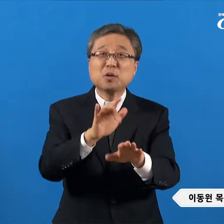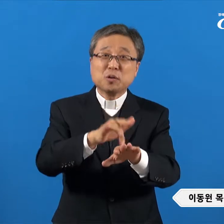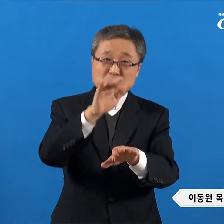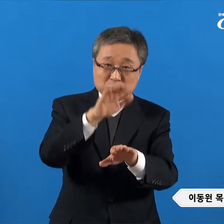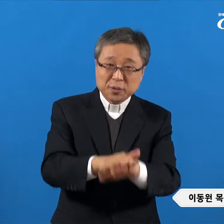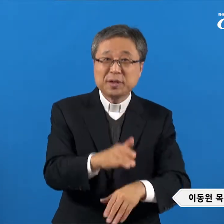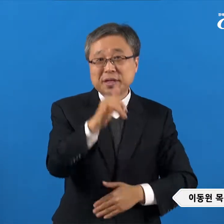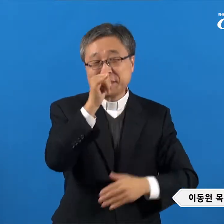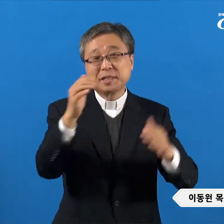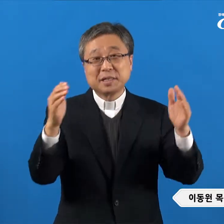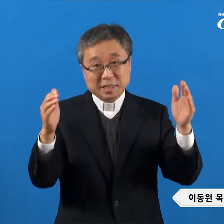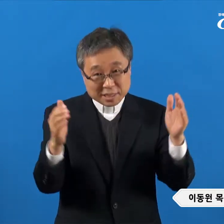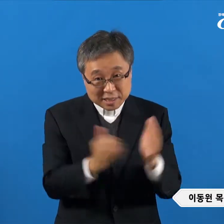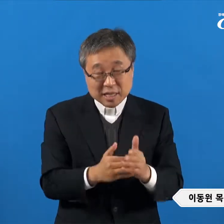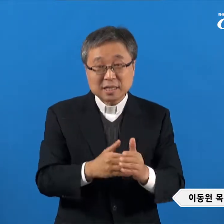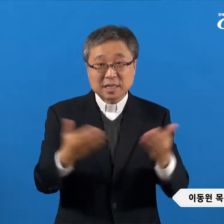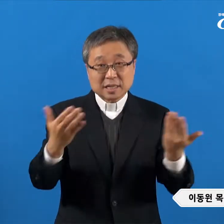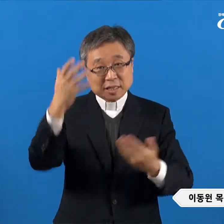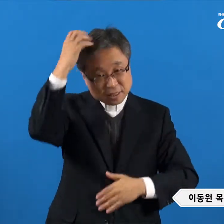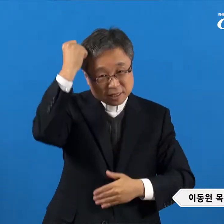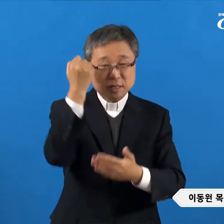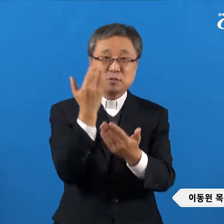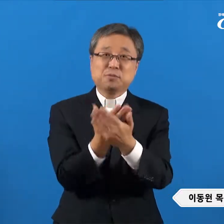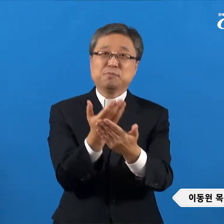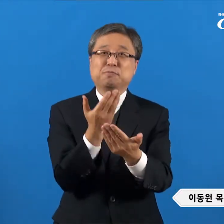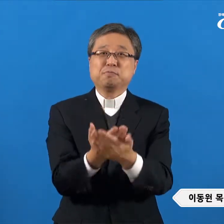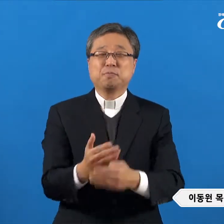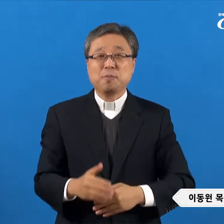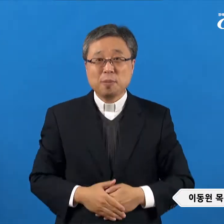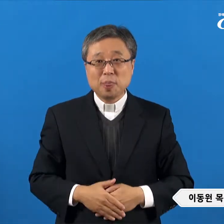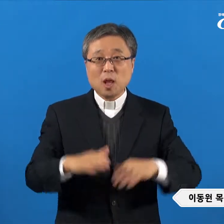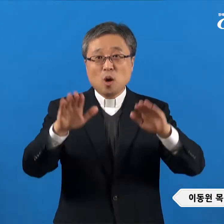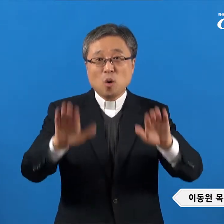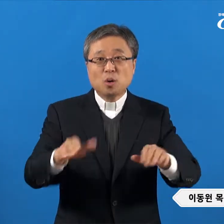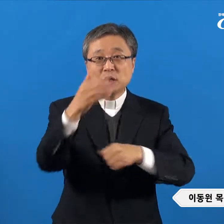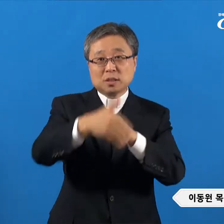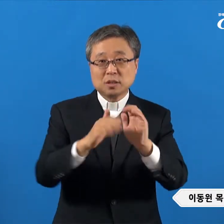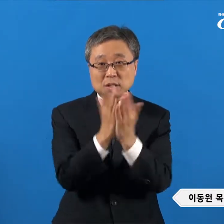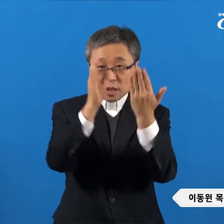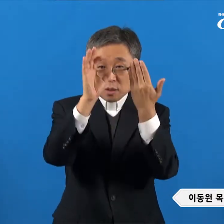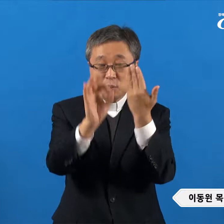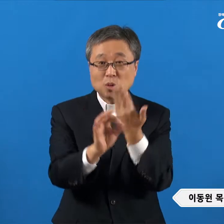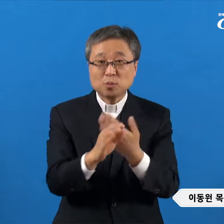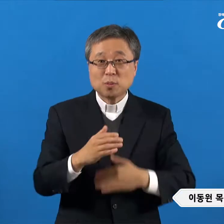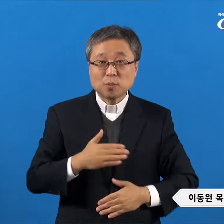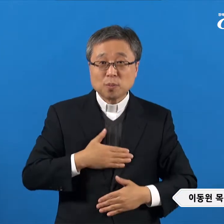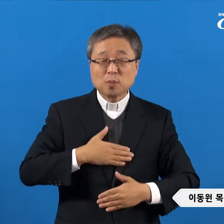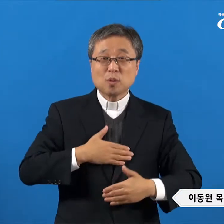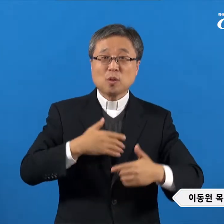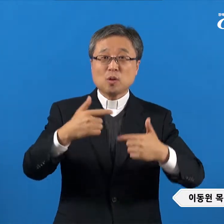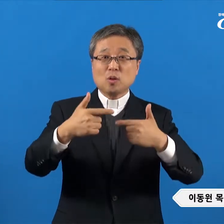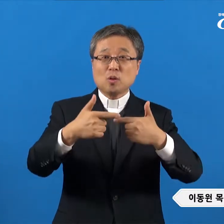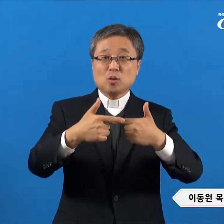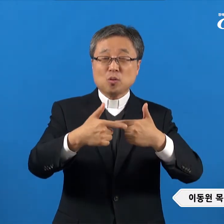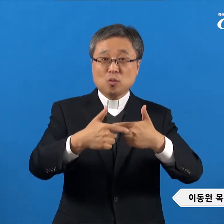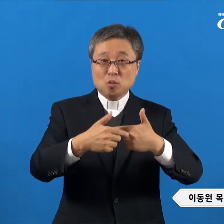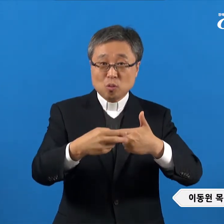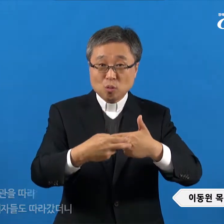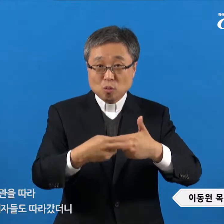것을 간과하시면 안 됩니다. 자, 오늘 성경에 보시면 누가복음 22장 39절에 이런